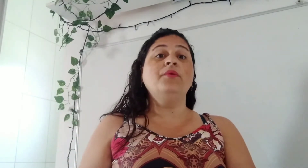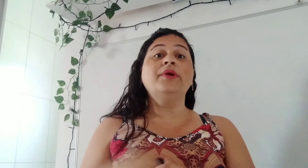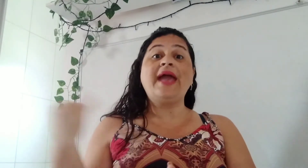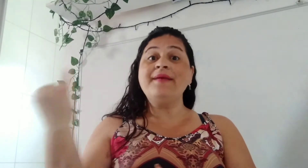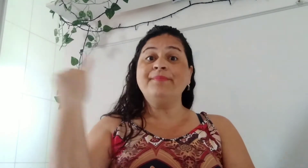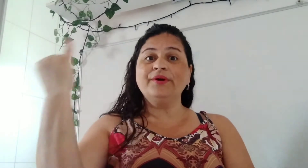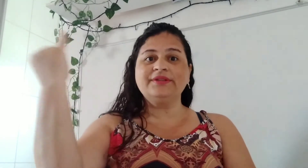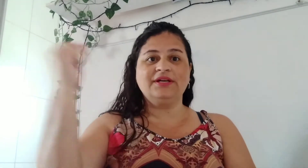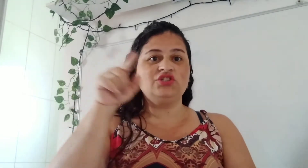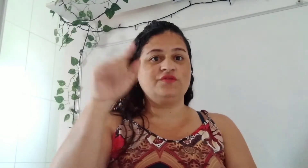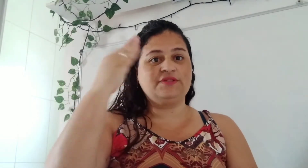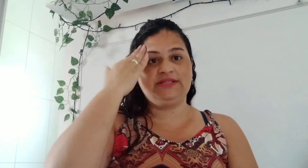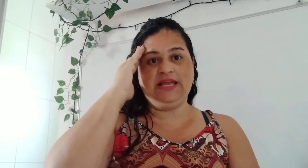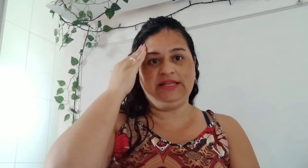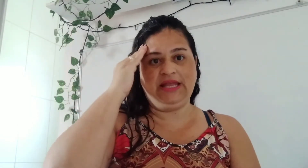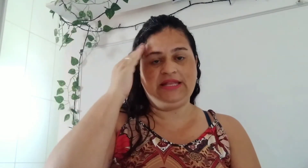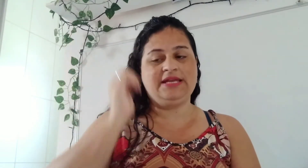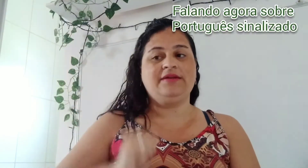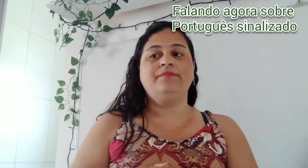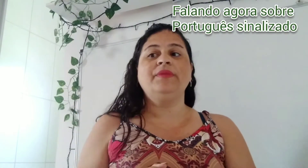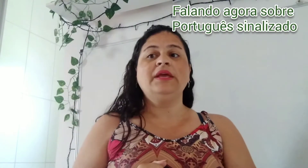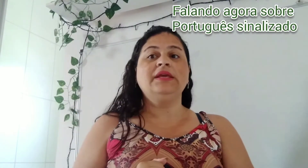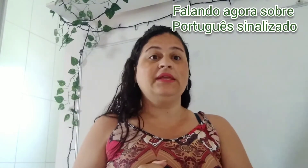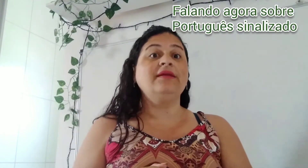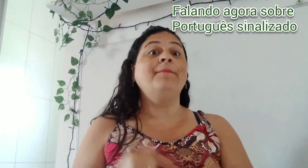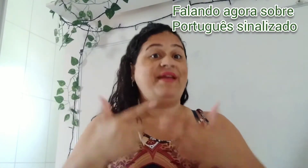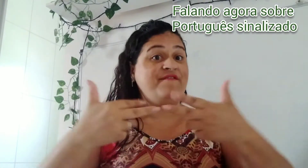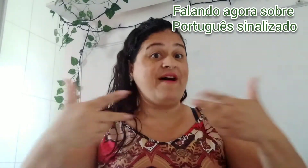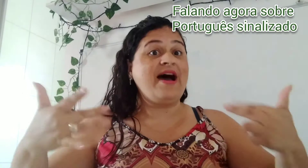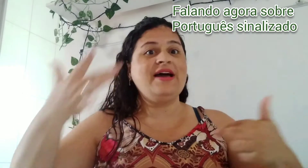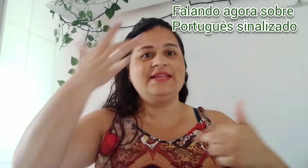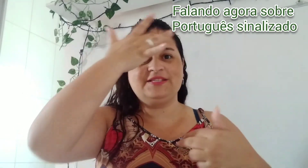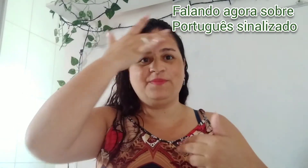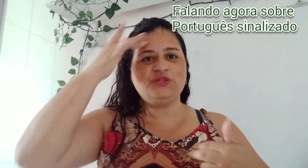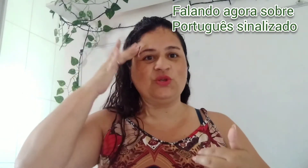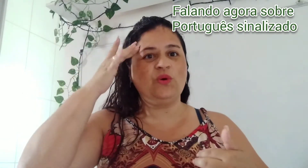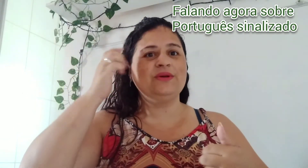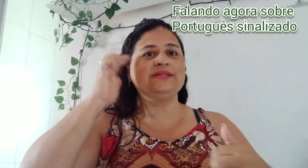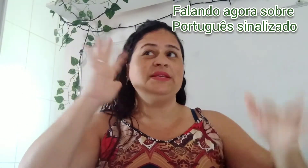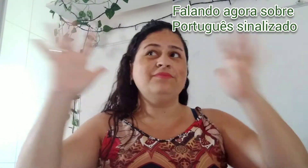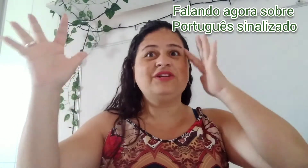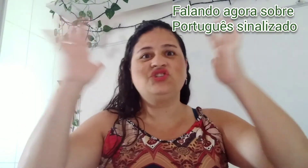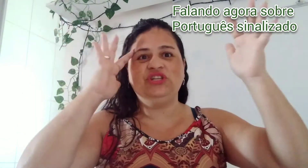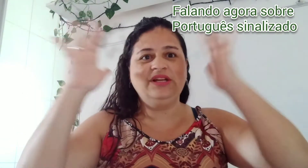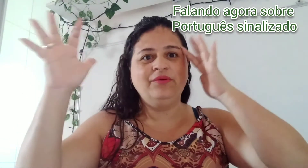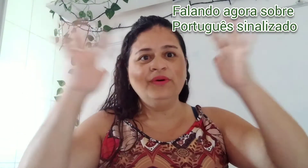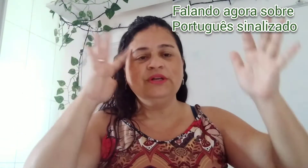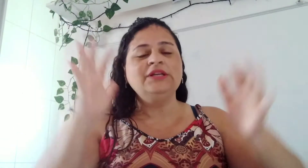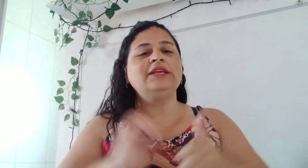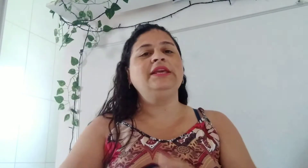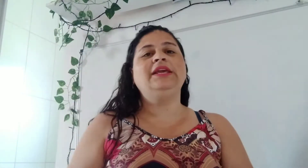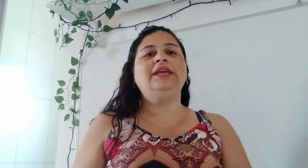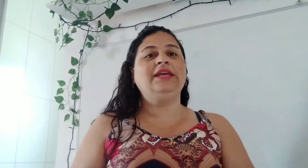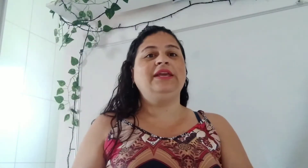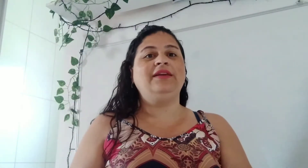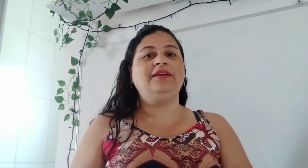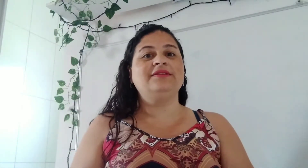que é importante você entender? Que também várias pessoas imaginam que